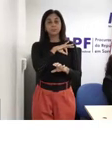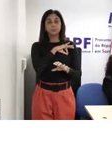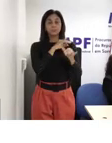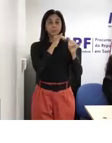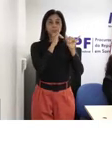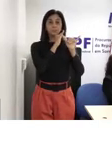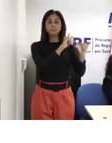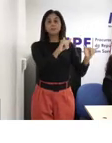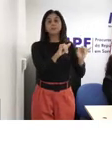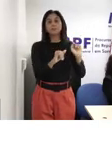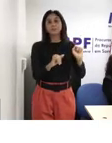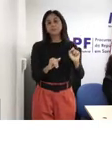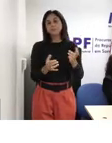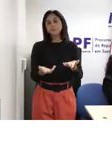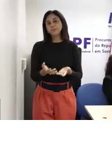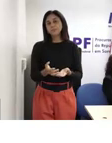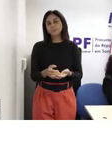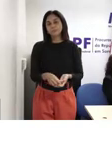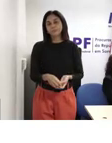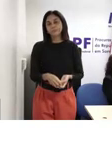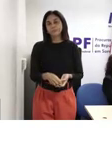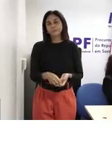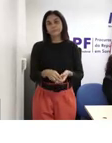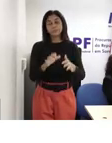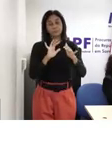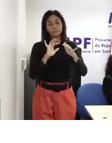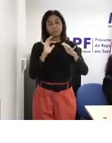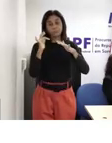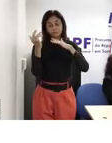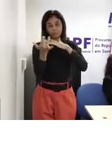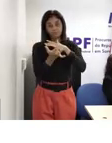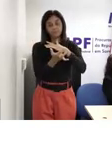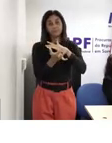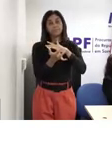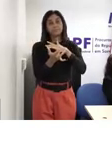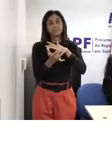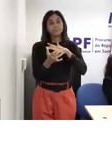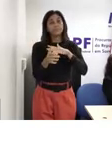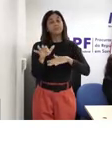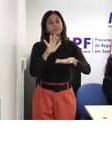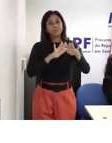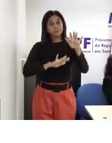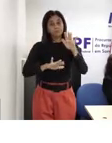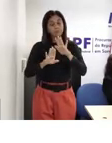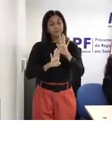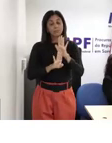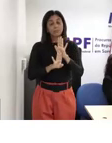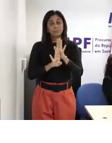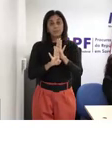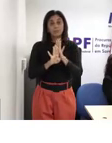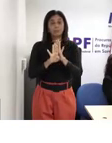acontecendo na internet ainda tá muito subnotificado conforme os dados que nós estamos tendo decorrentes de